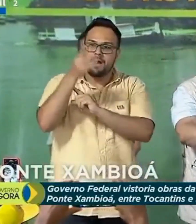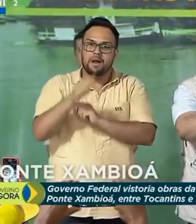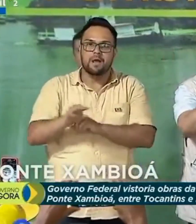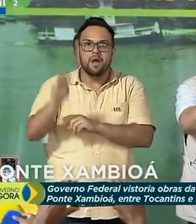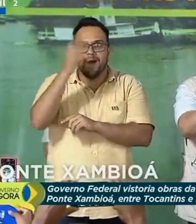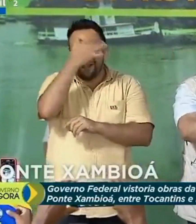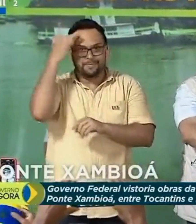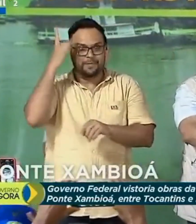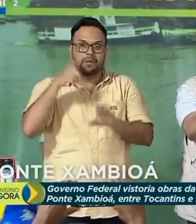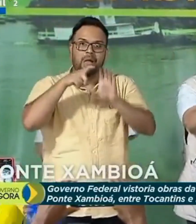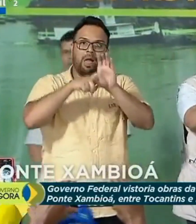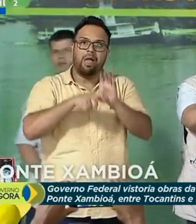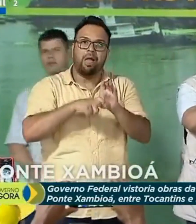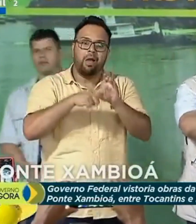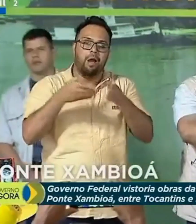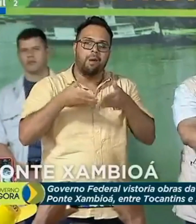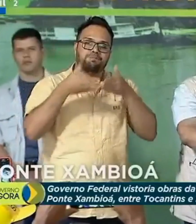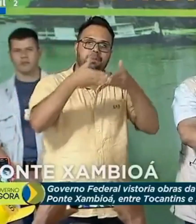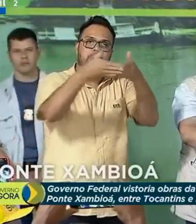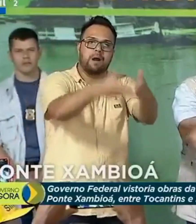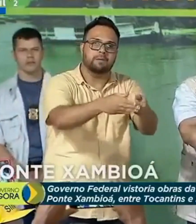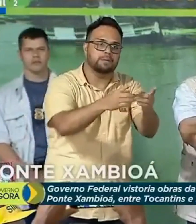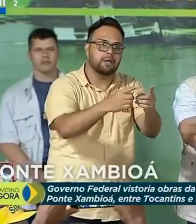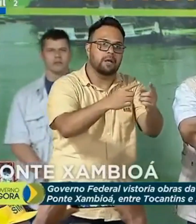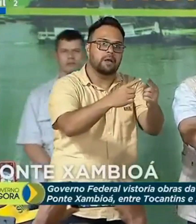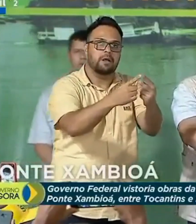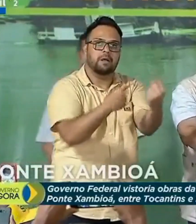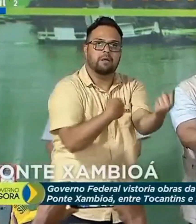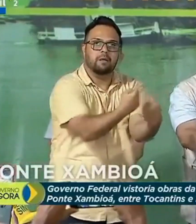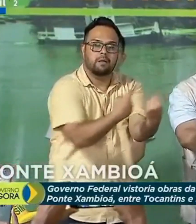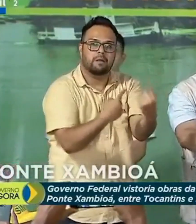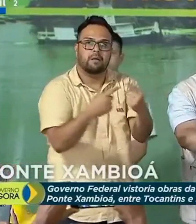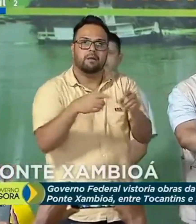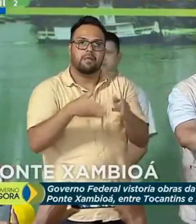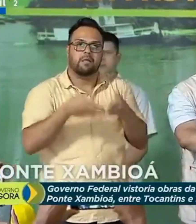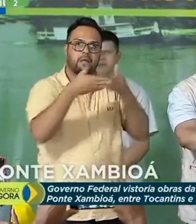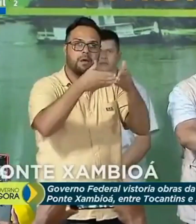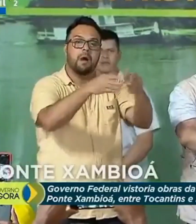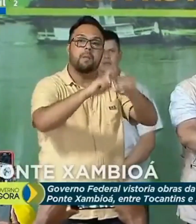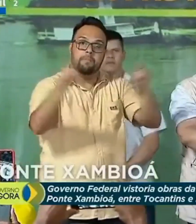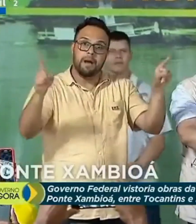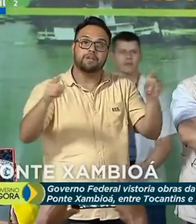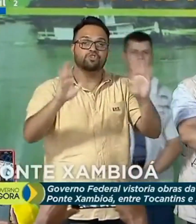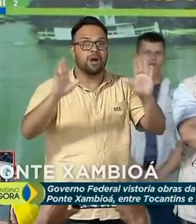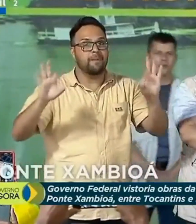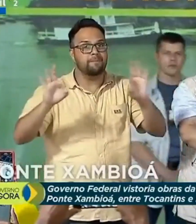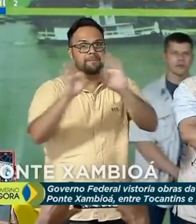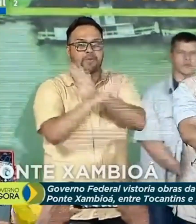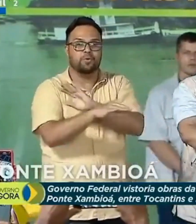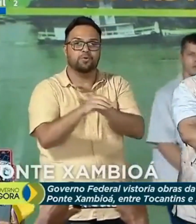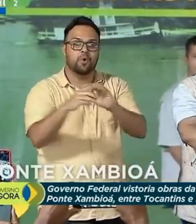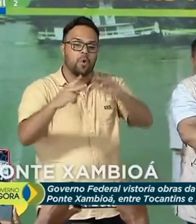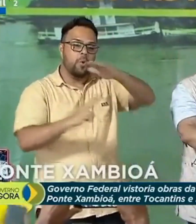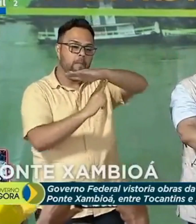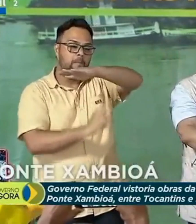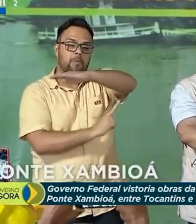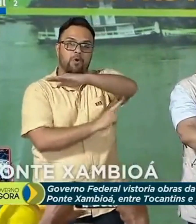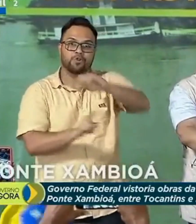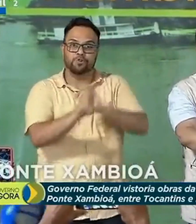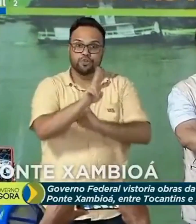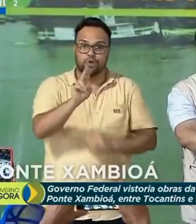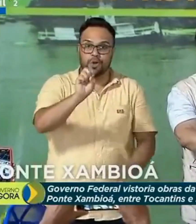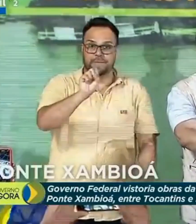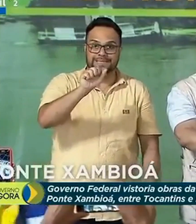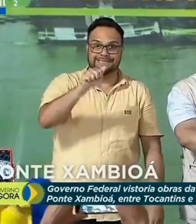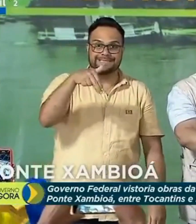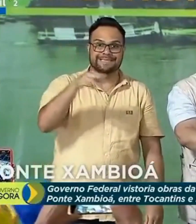balsa para atravessar de um estado para outro. E nós entregamos a ponte de Santa Filomena.